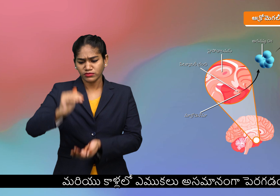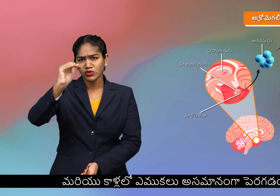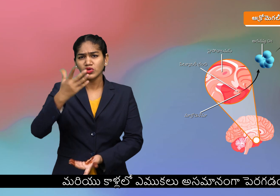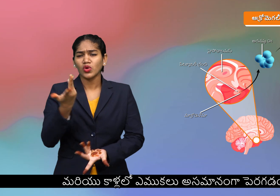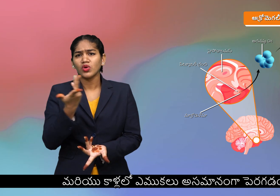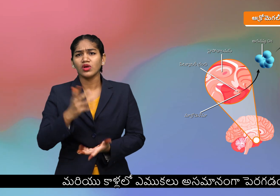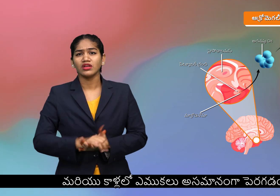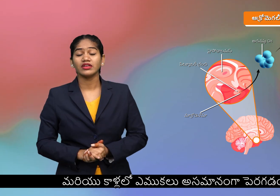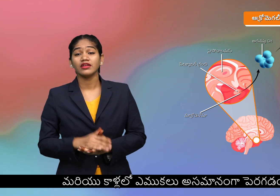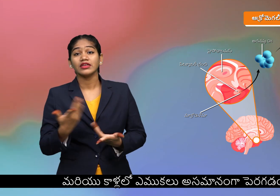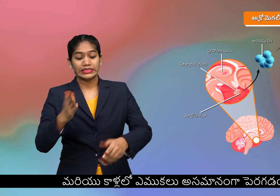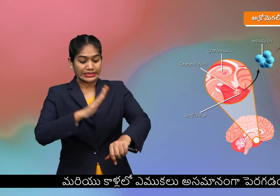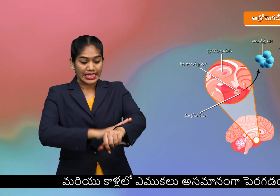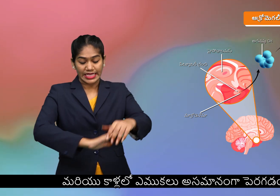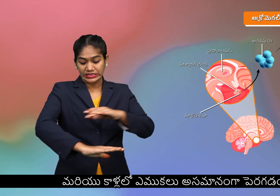లక్షణాలు.